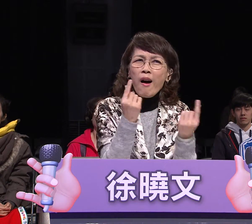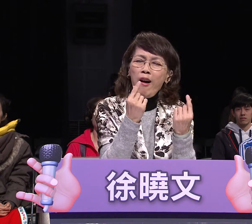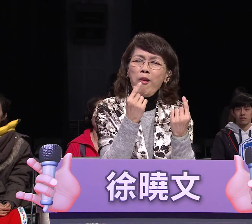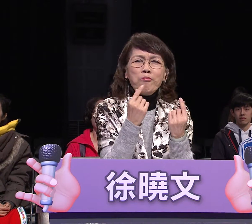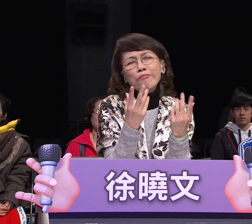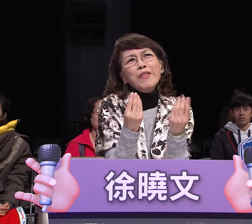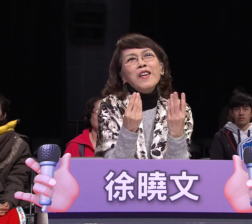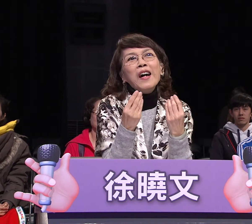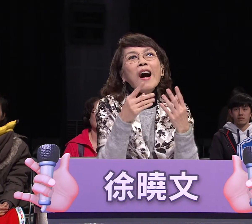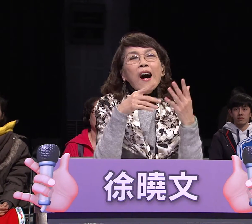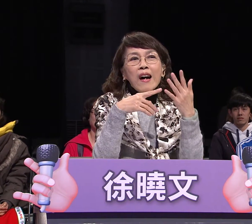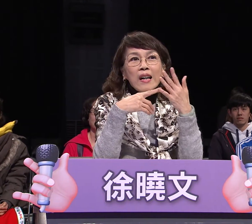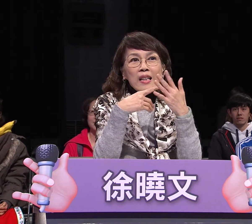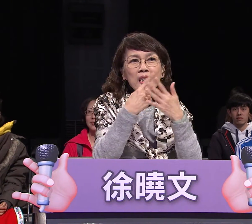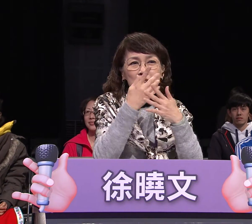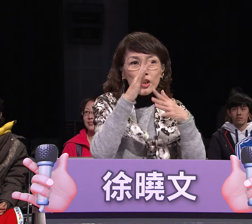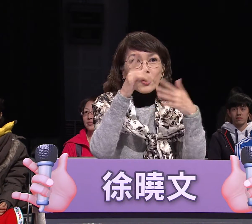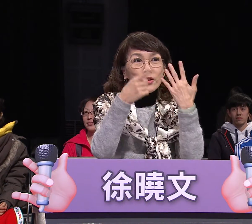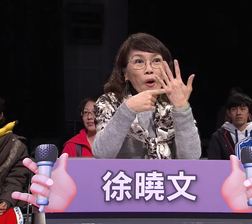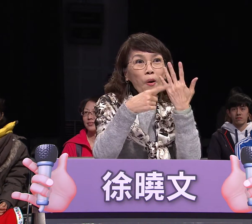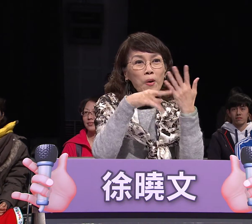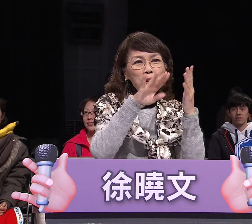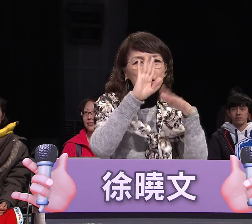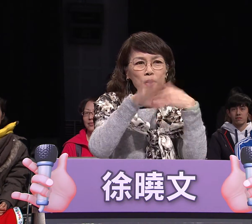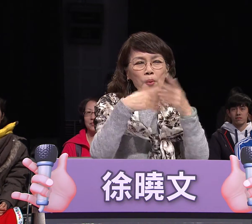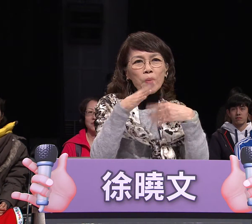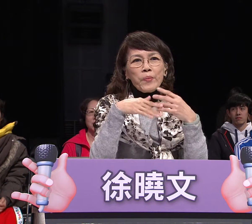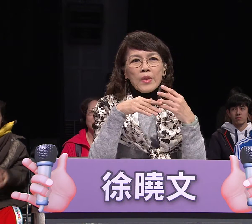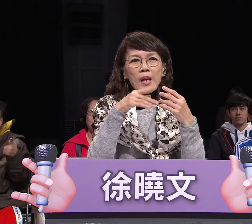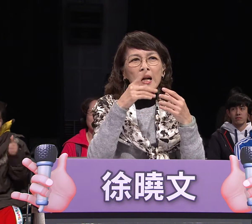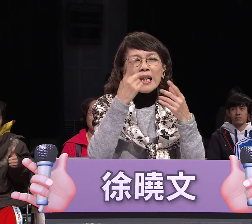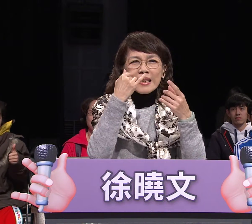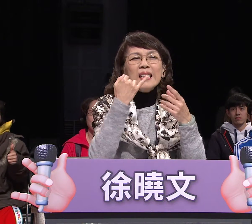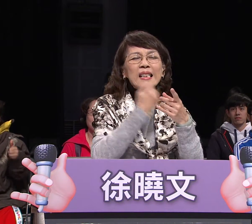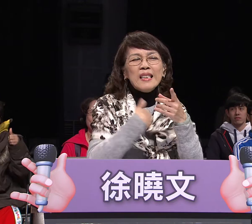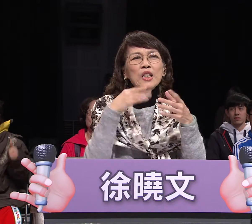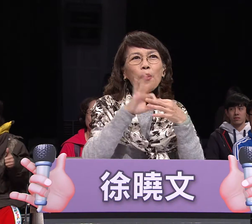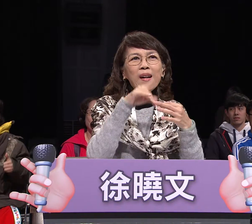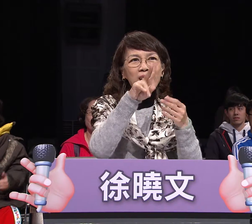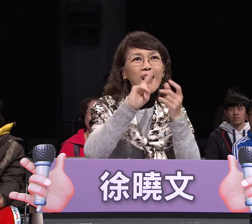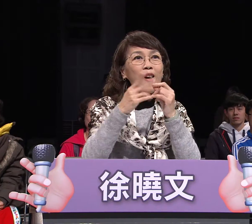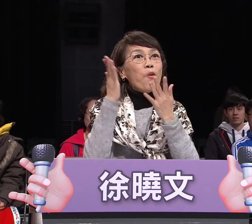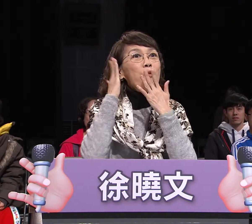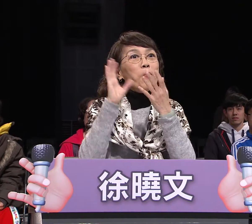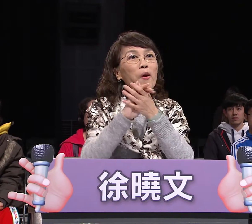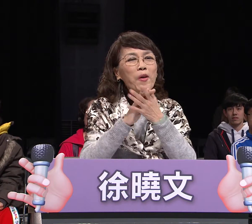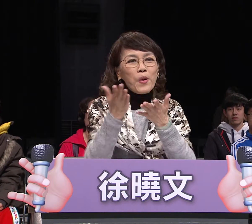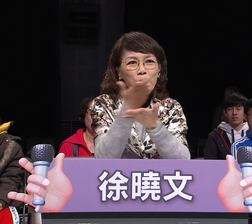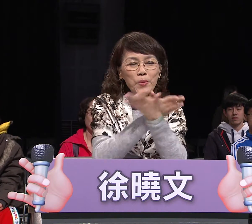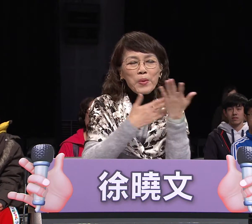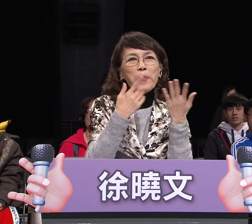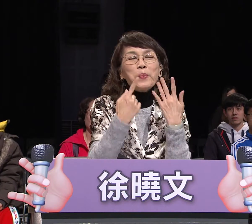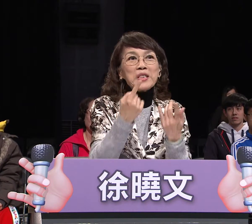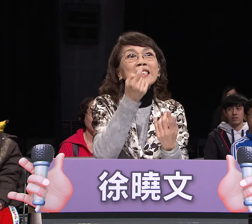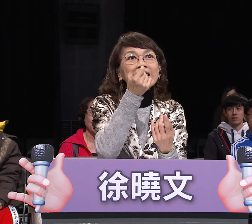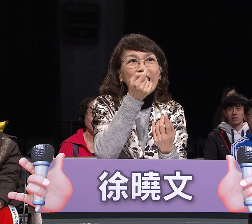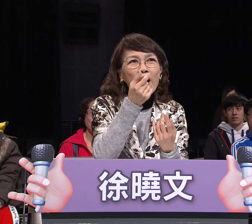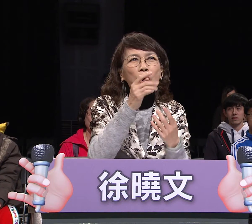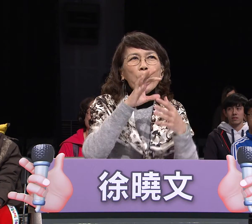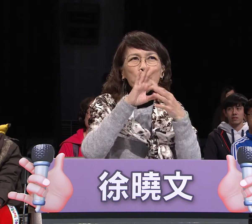胜，你要我挑毛病好像我也挑不出来，只有手语的部分哦，我觉得可能是因为和龙朋友沟通比较